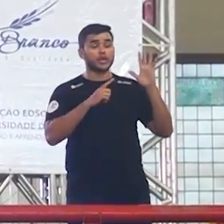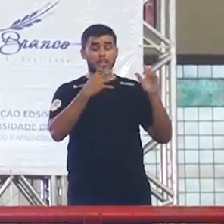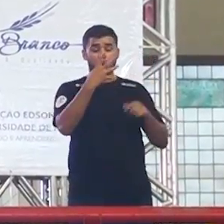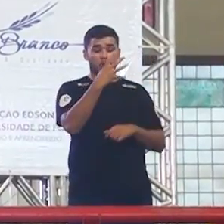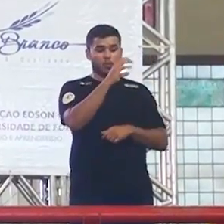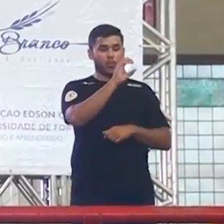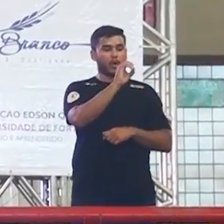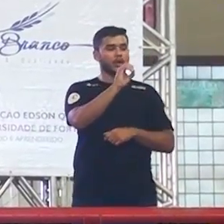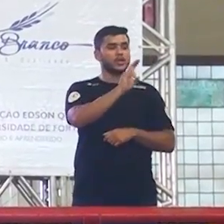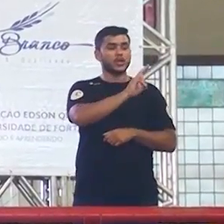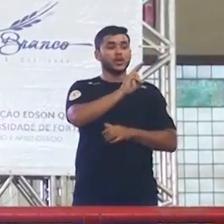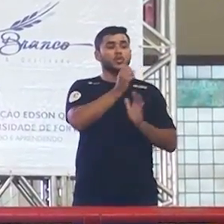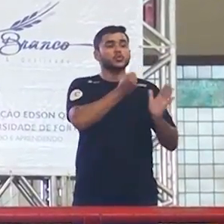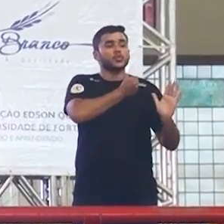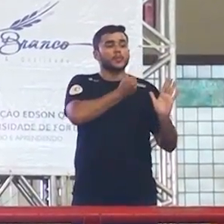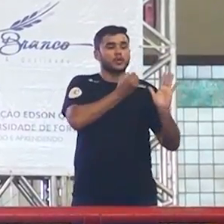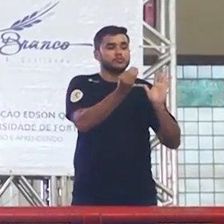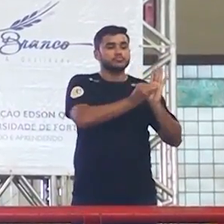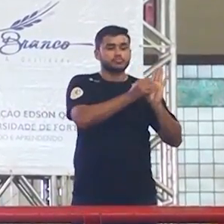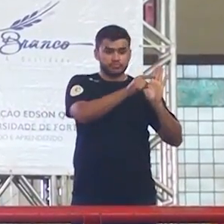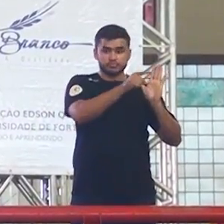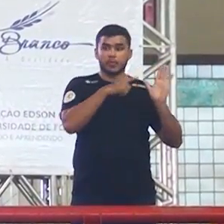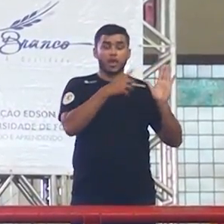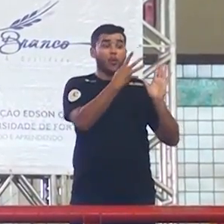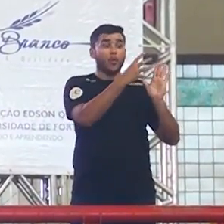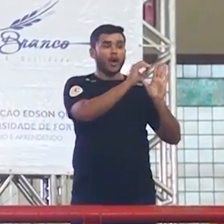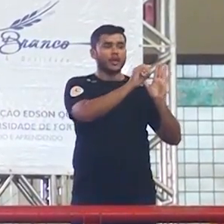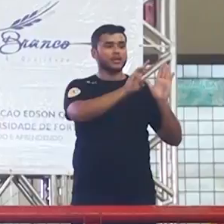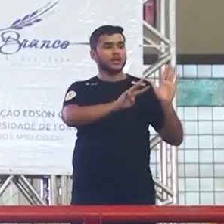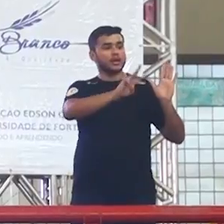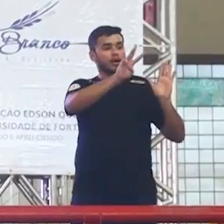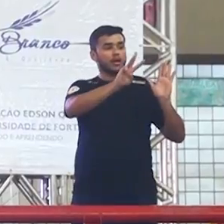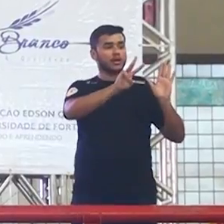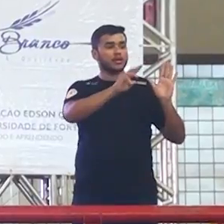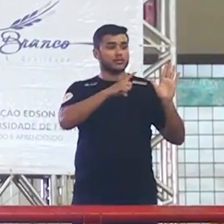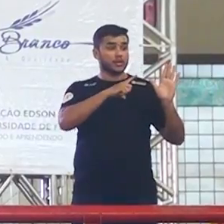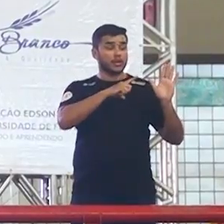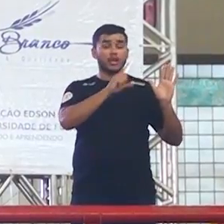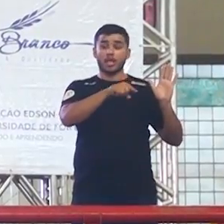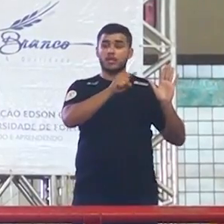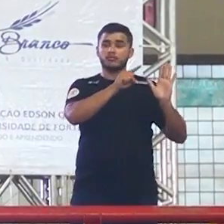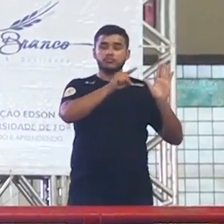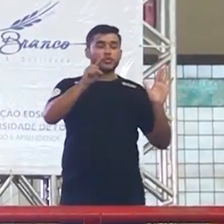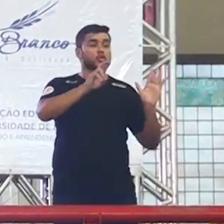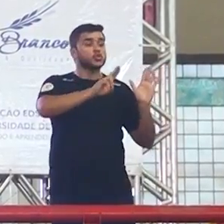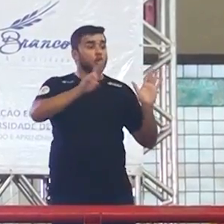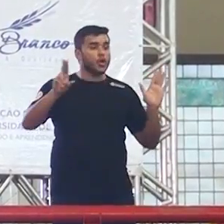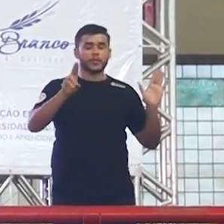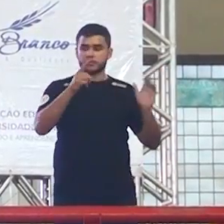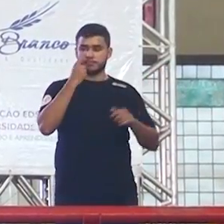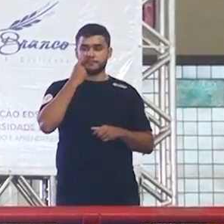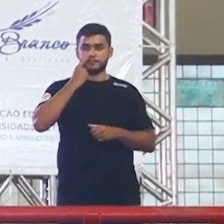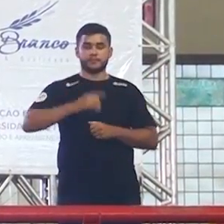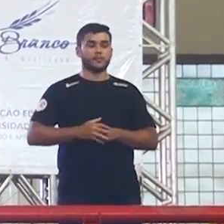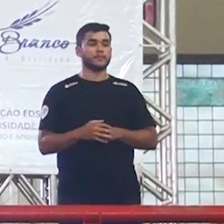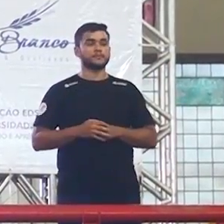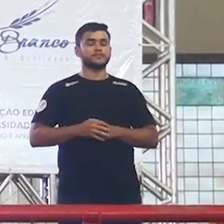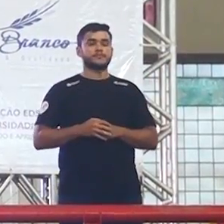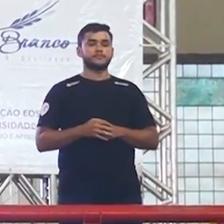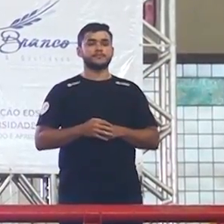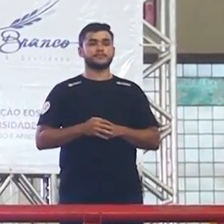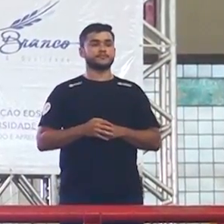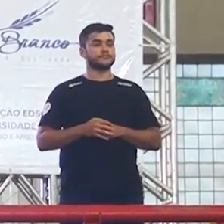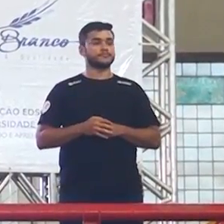watts, estão vendo 40 watts? Puxa uma setinha, 40 watts. Puxa uma setinha e